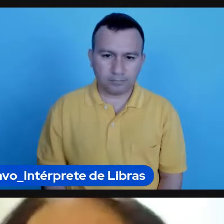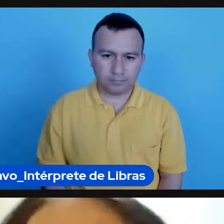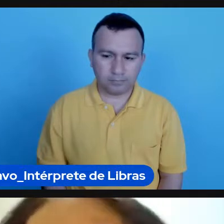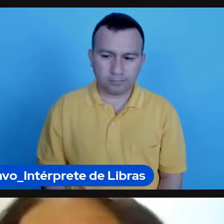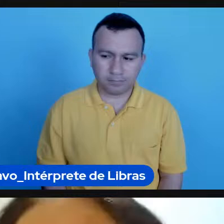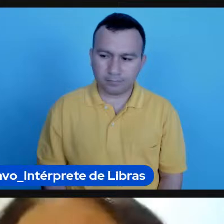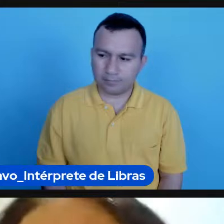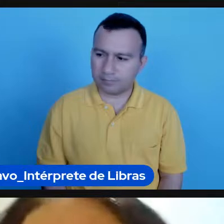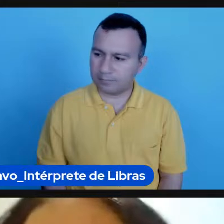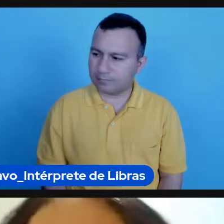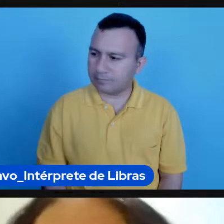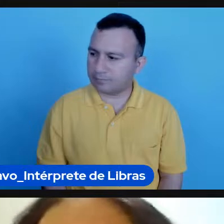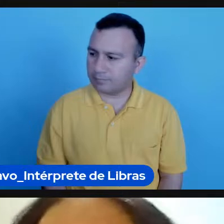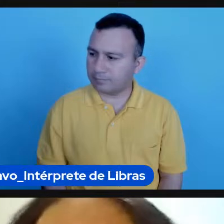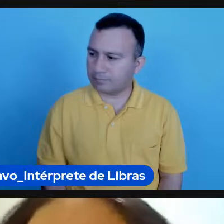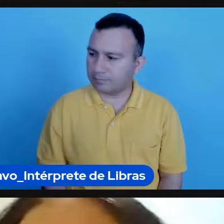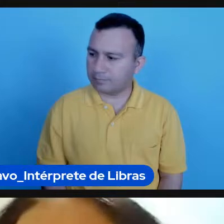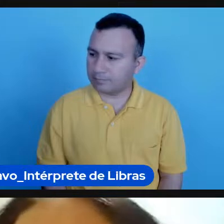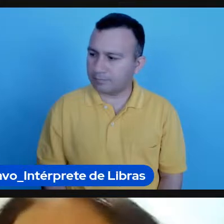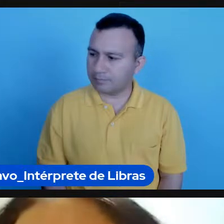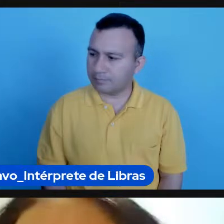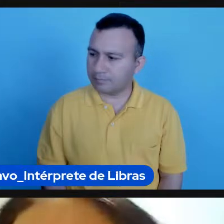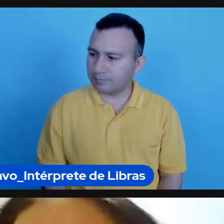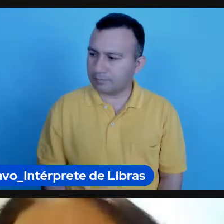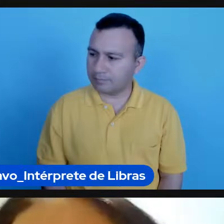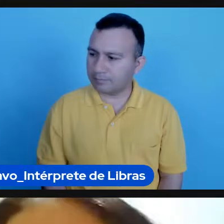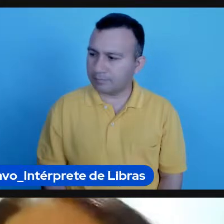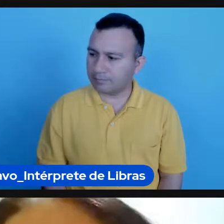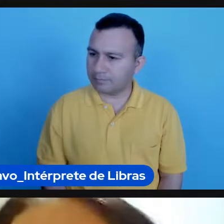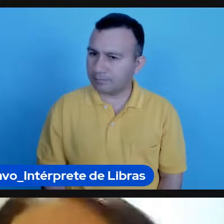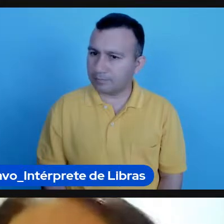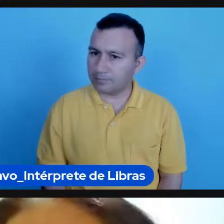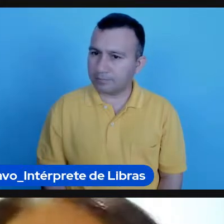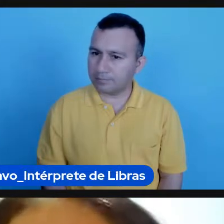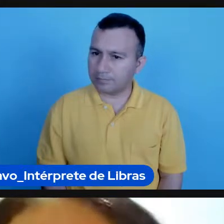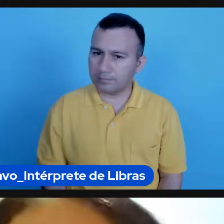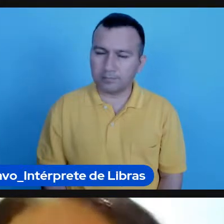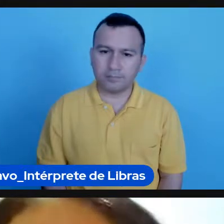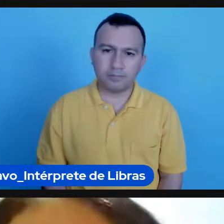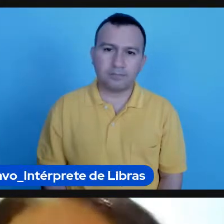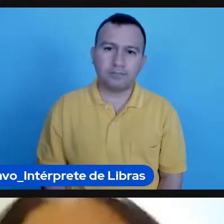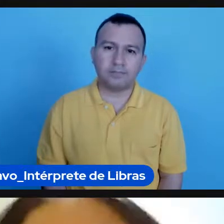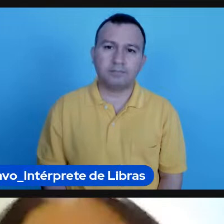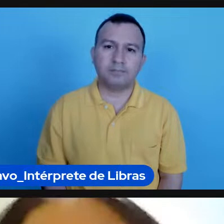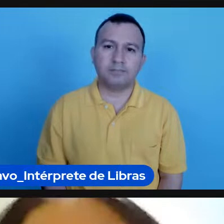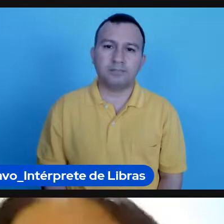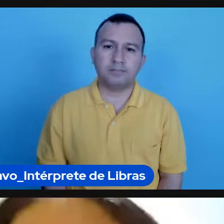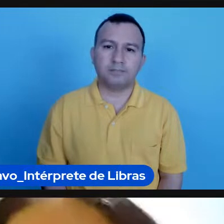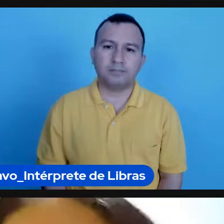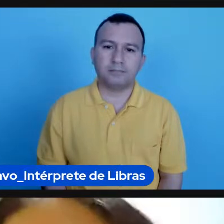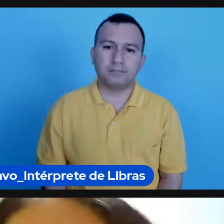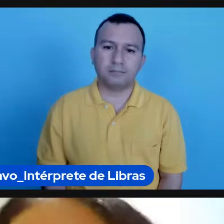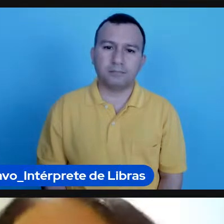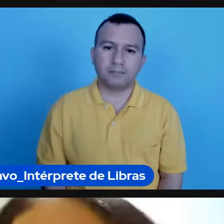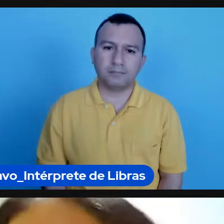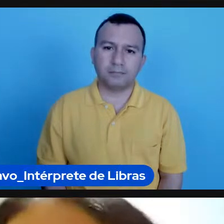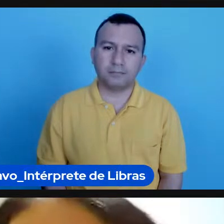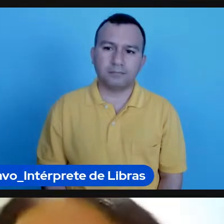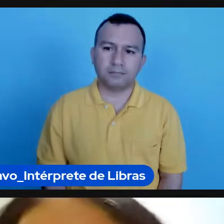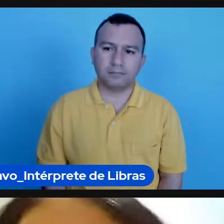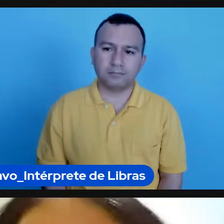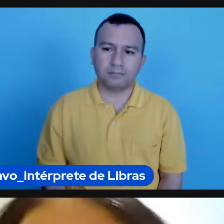especificidades, ou seja, nas suas necessidades específicas. Nesse sentido,